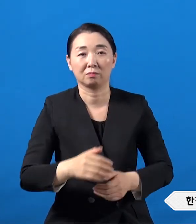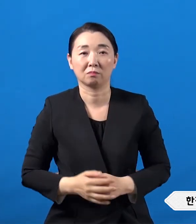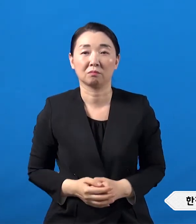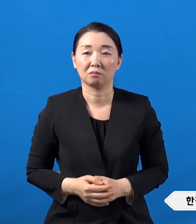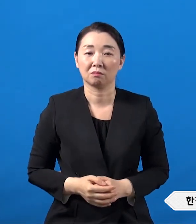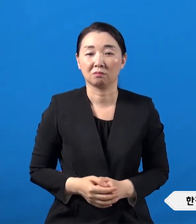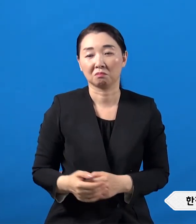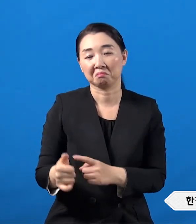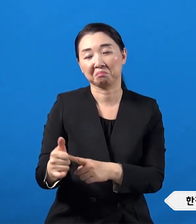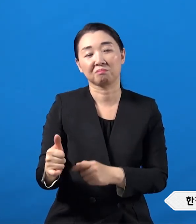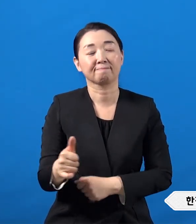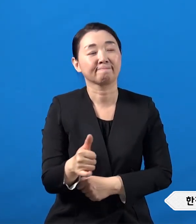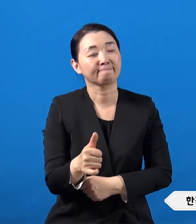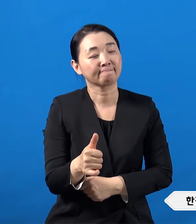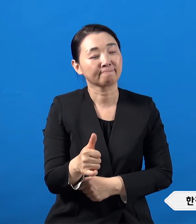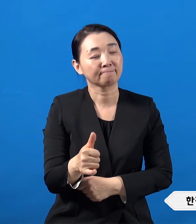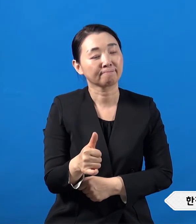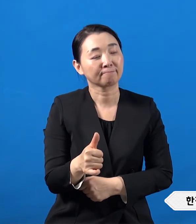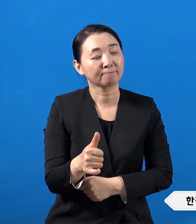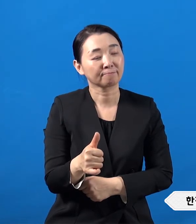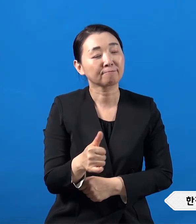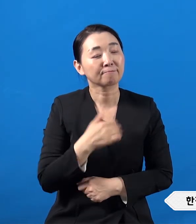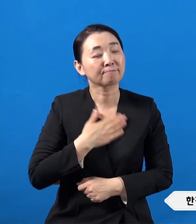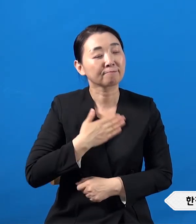합니다. 입다가 그에 대해서